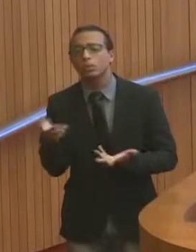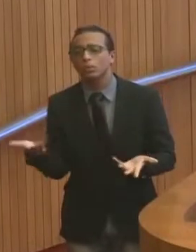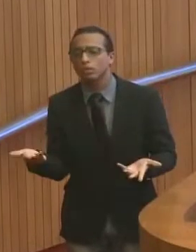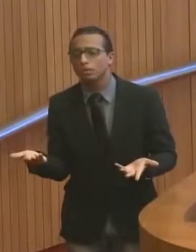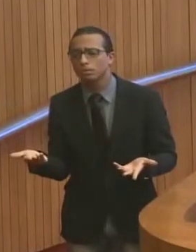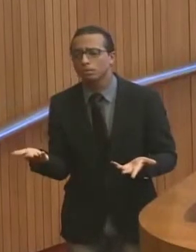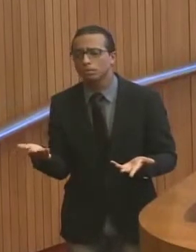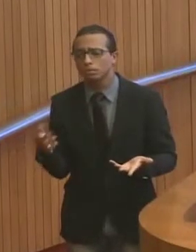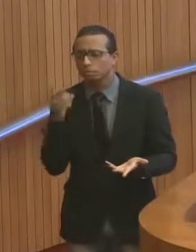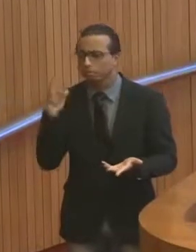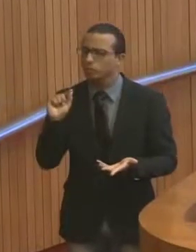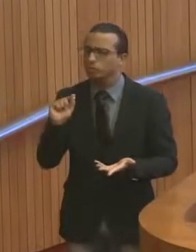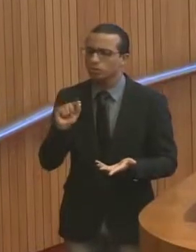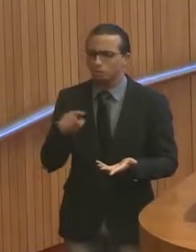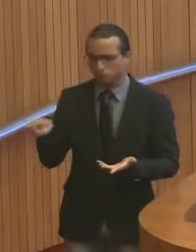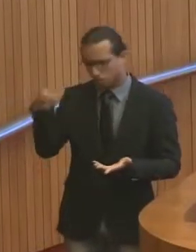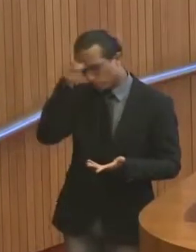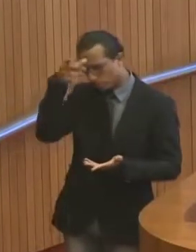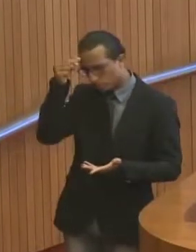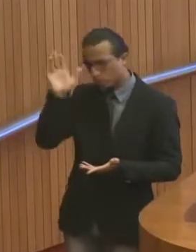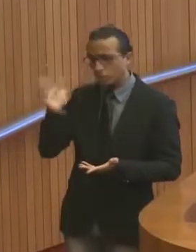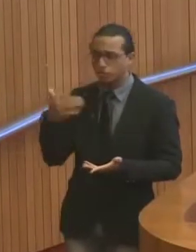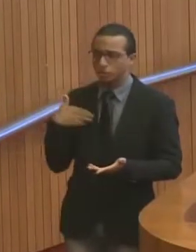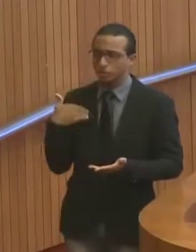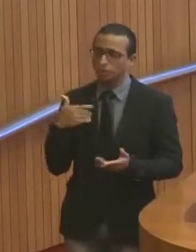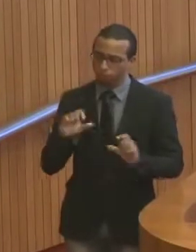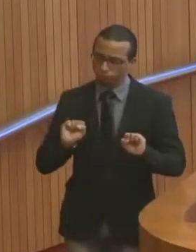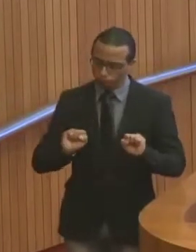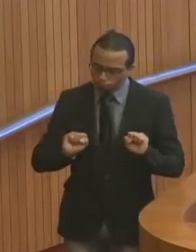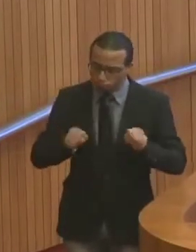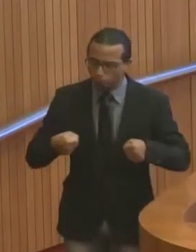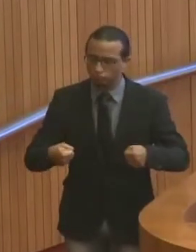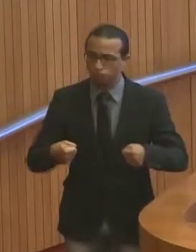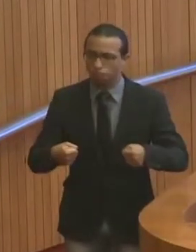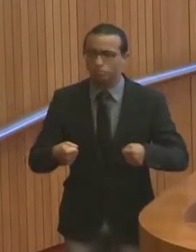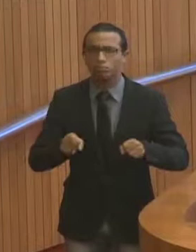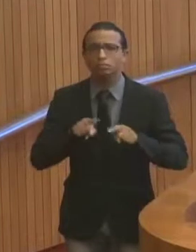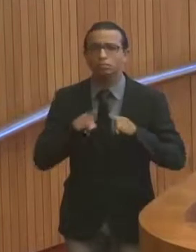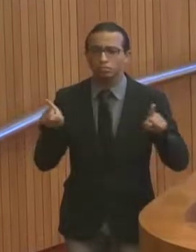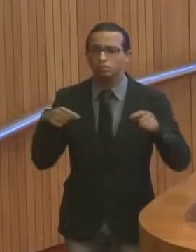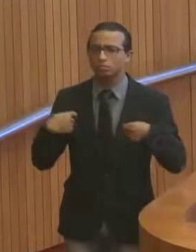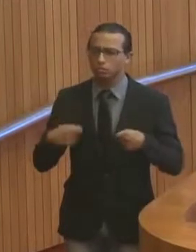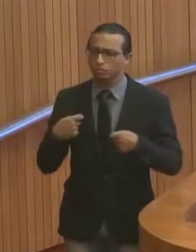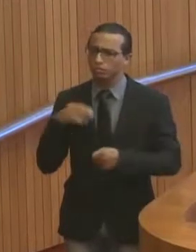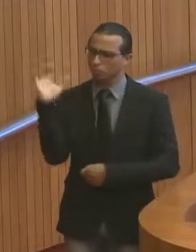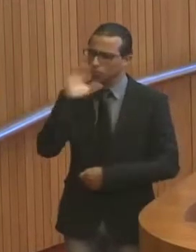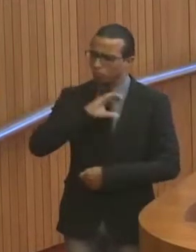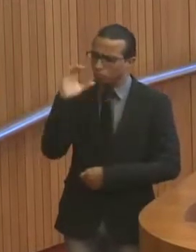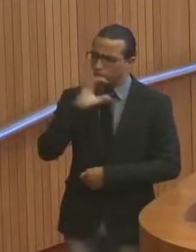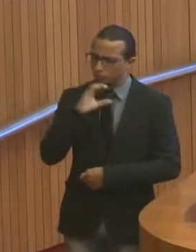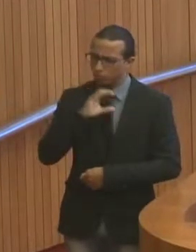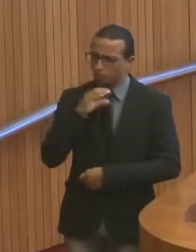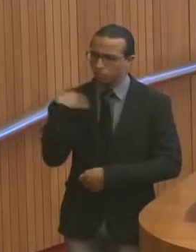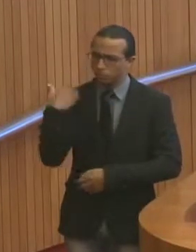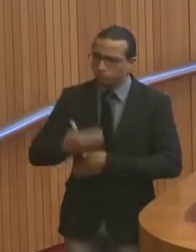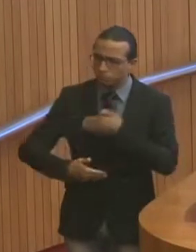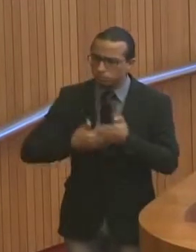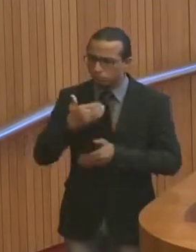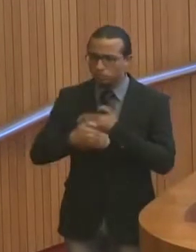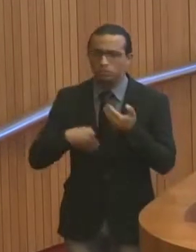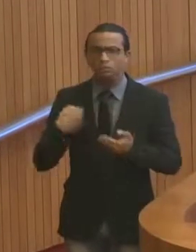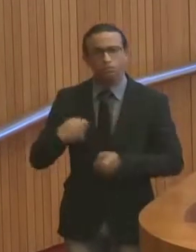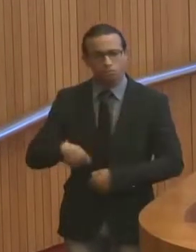deputado? A Prefeitura já deu um passo muito forte, mas precisa ir mais longe, precisa